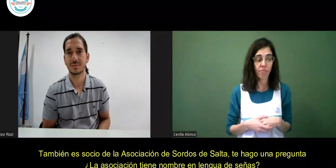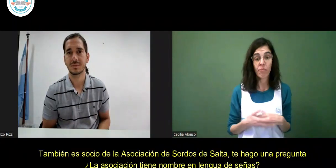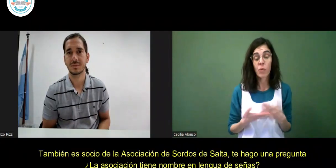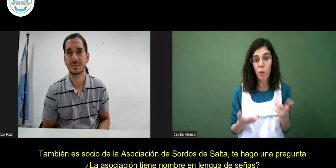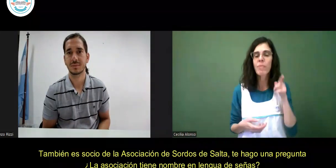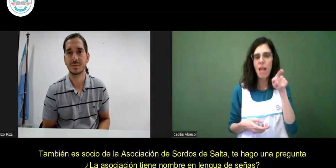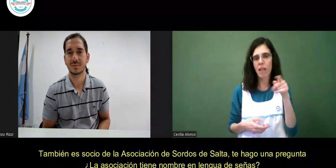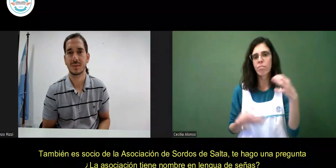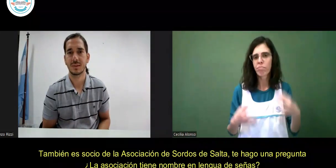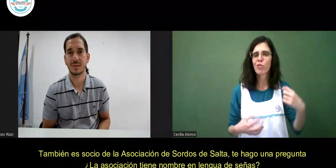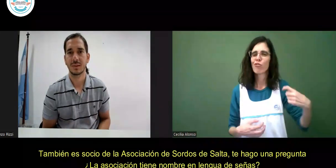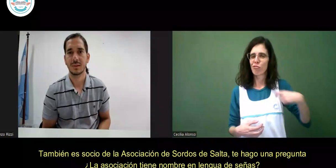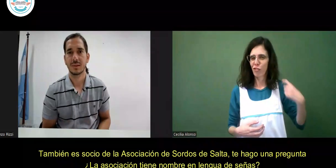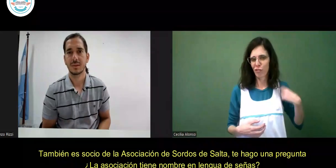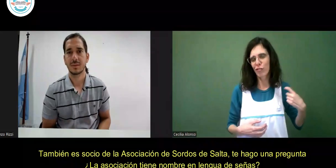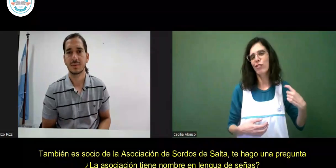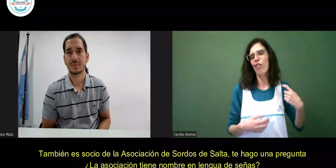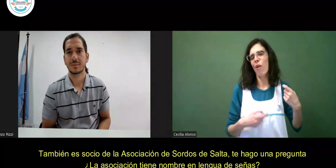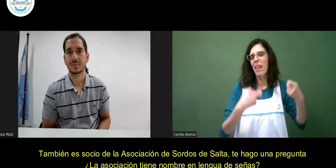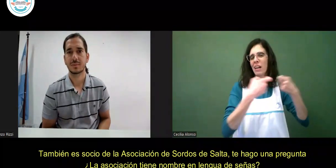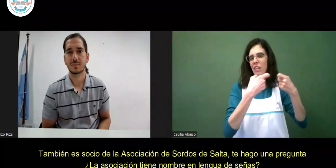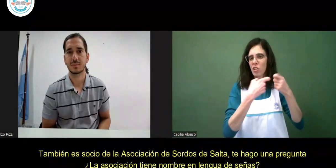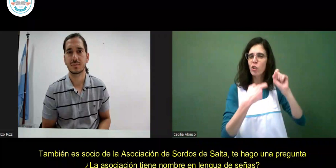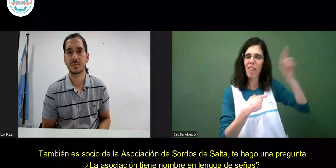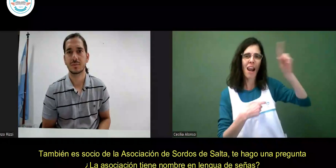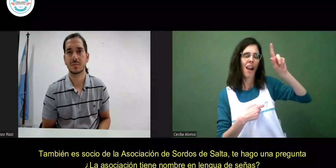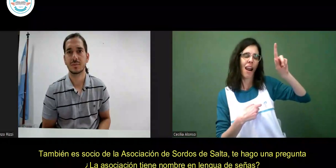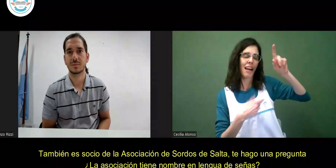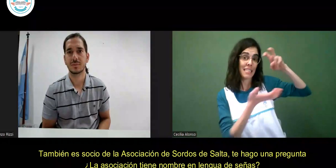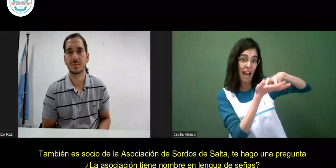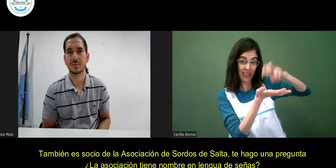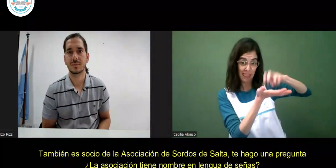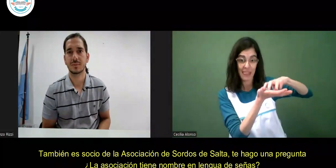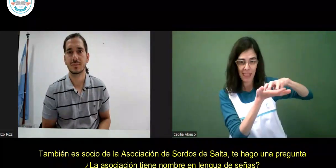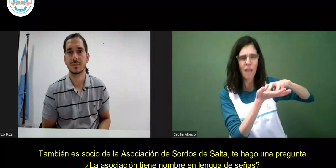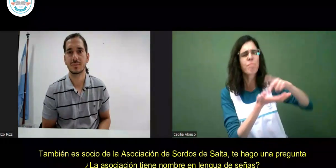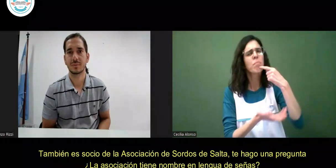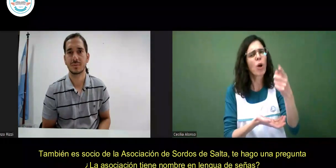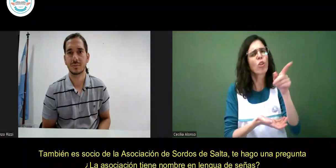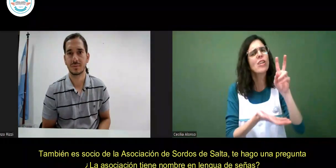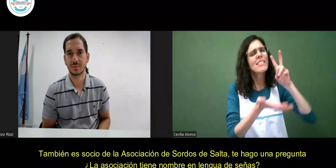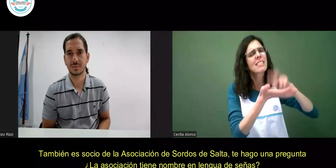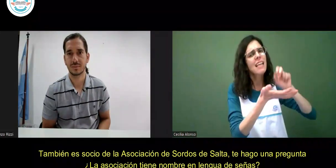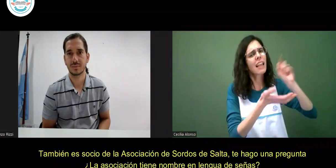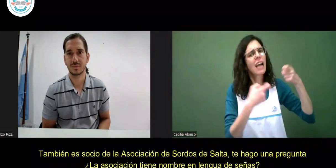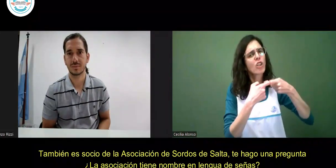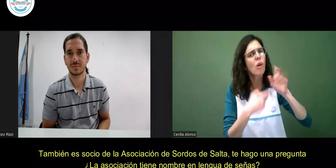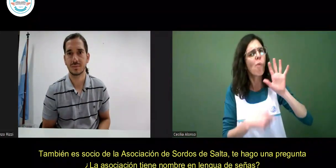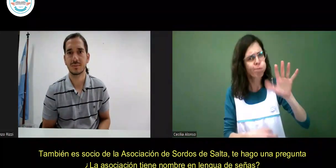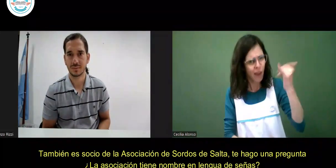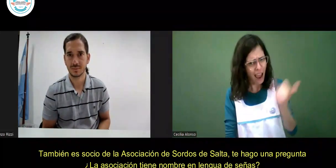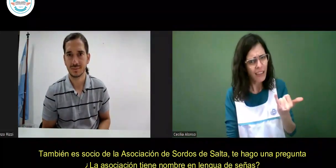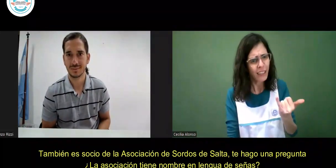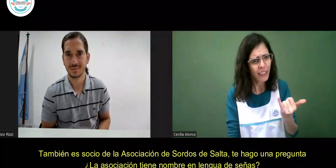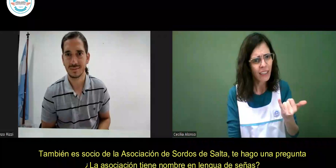También es socio de la Asociación de Sordos de Salta. Tengo una pregunta. ¿La asociación tiene nombre en lengua